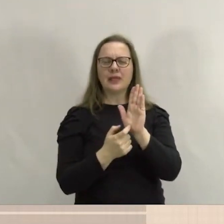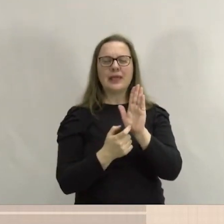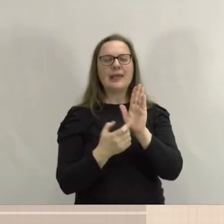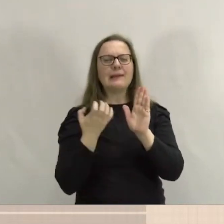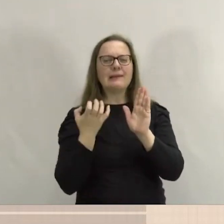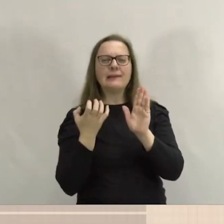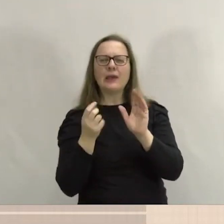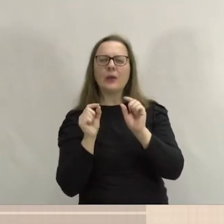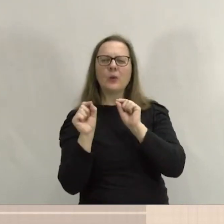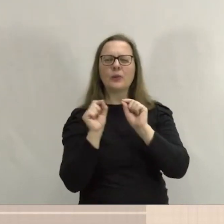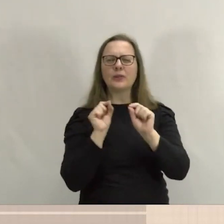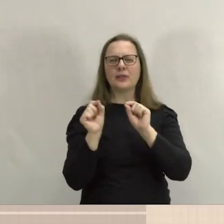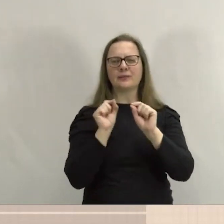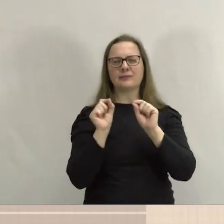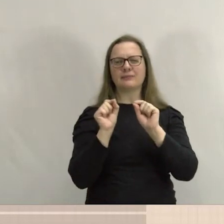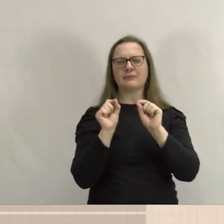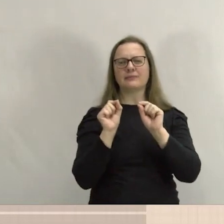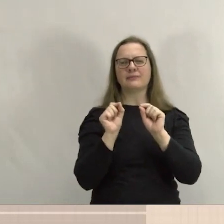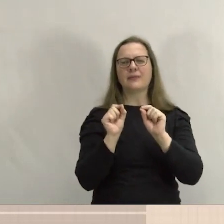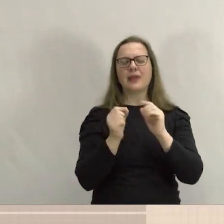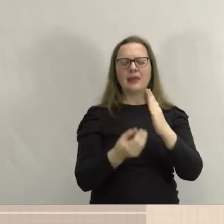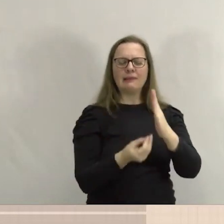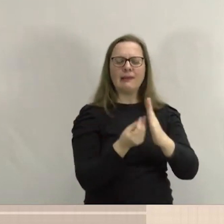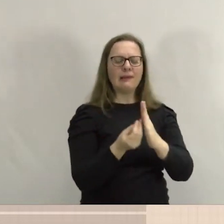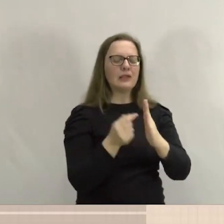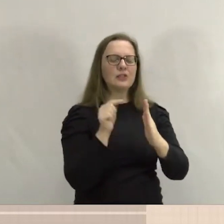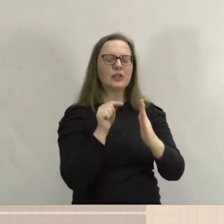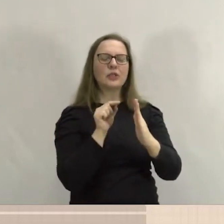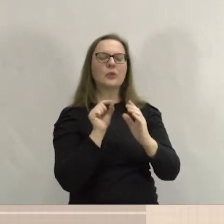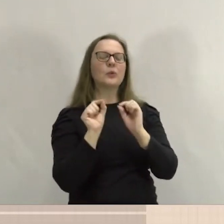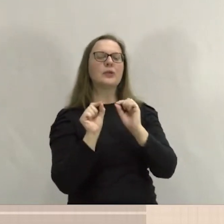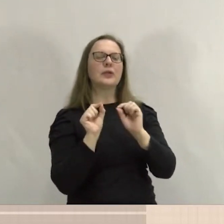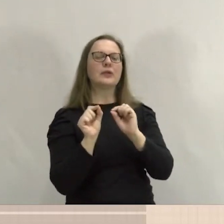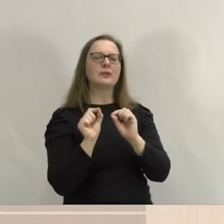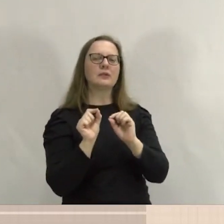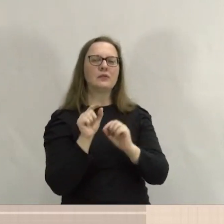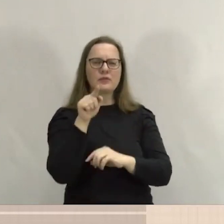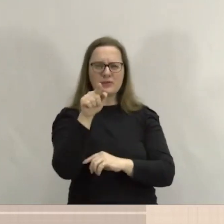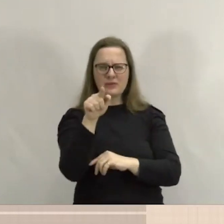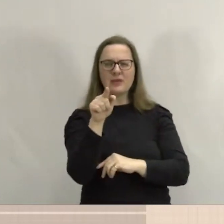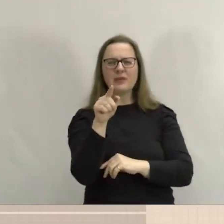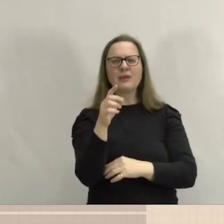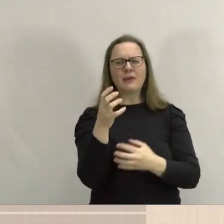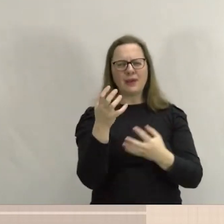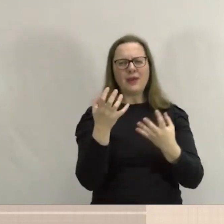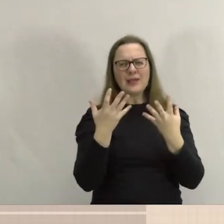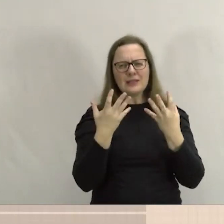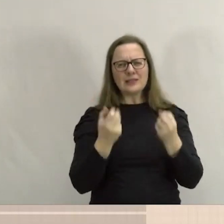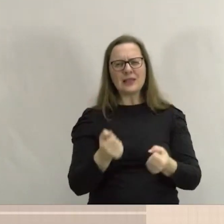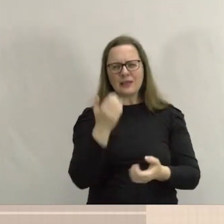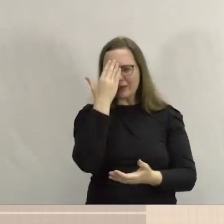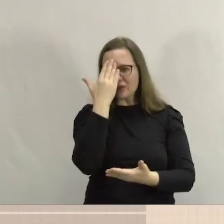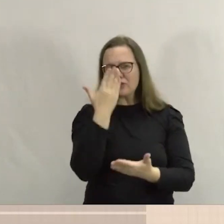alguma coisa entre nós para realizar sua vontade. Você acredita?